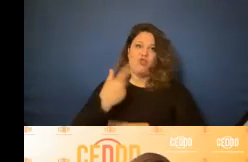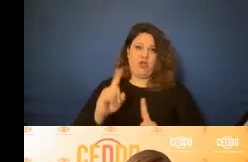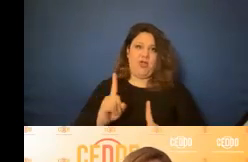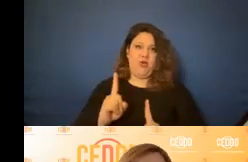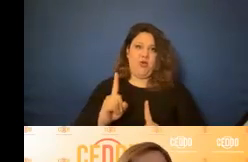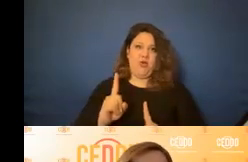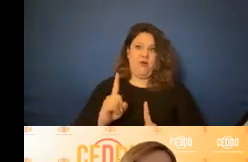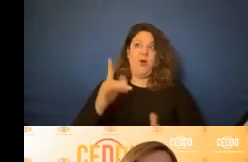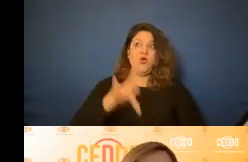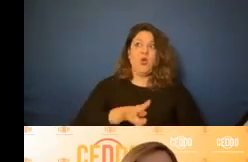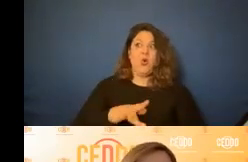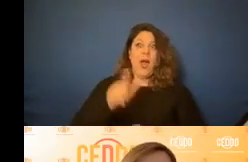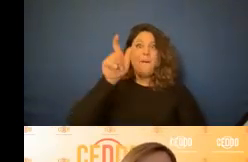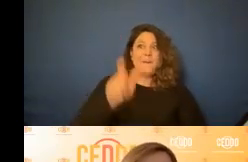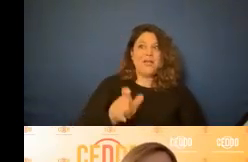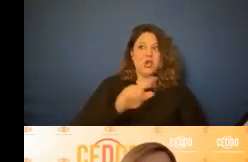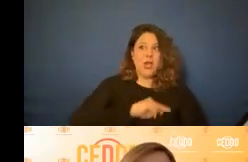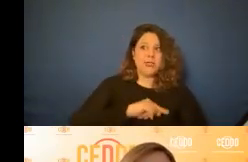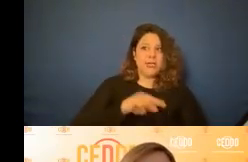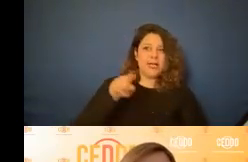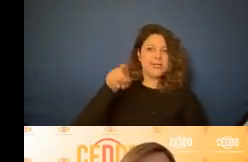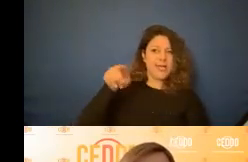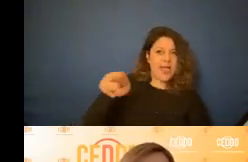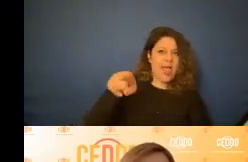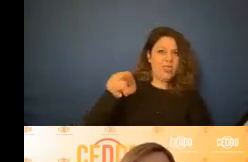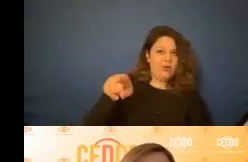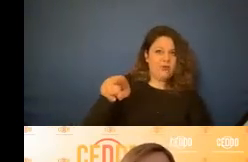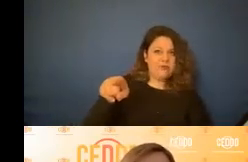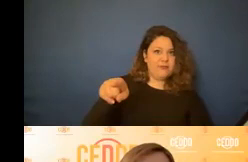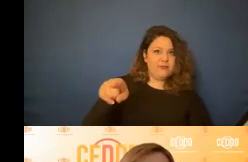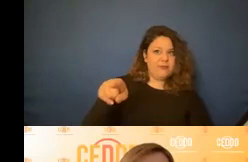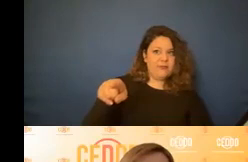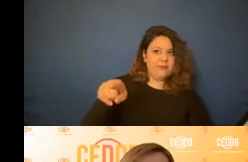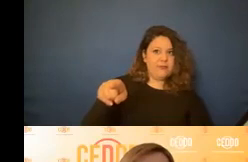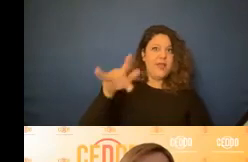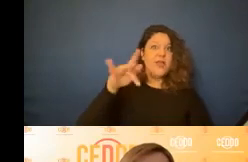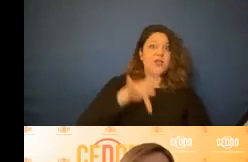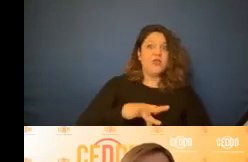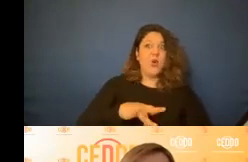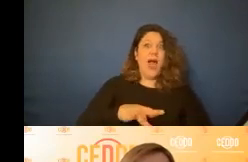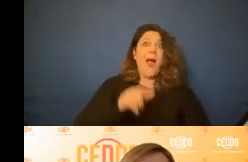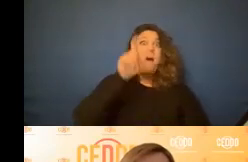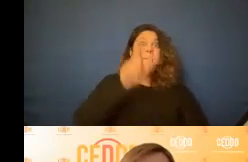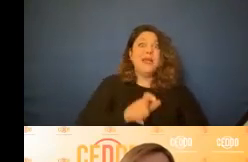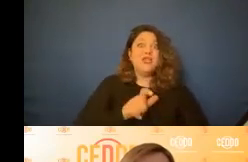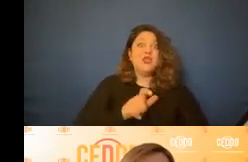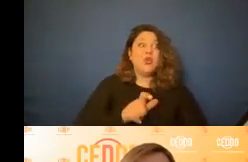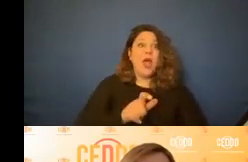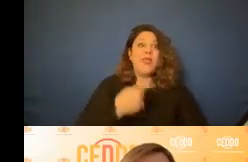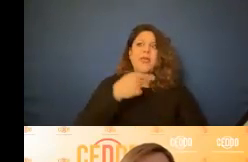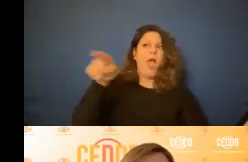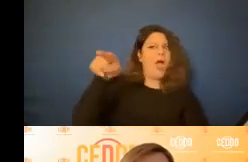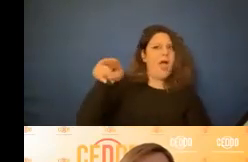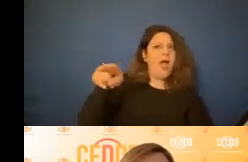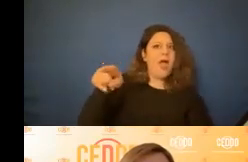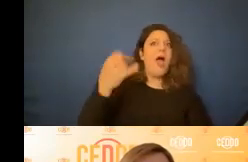señalado, cuanto esa persona que le está señalando desaparece, va a incrementar las conductas de agresividad contra la víctima.